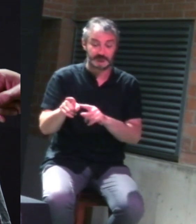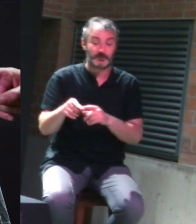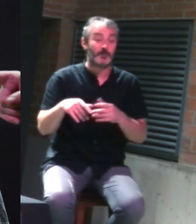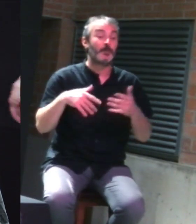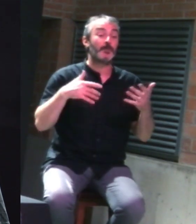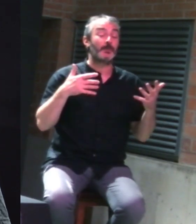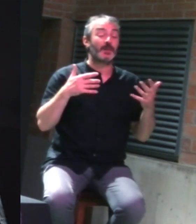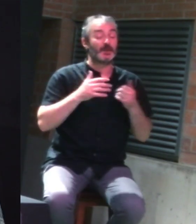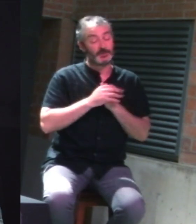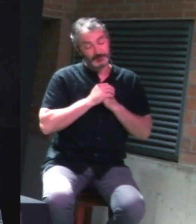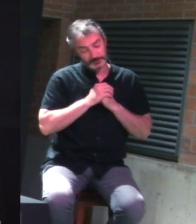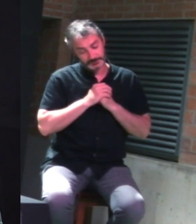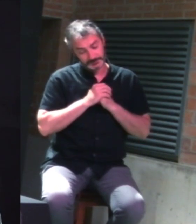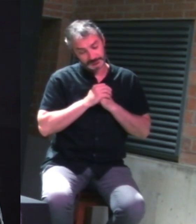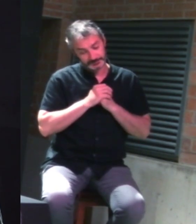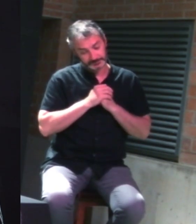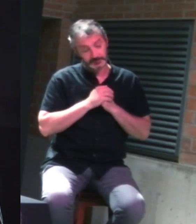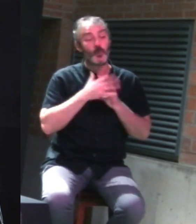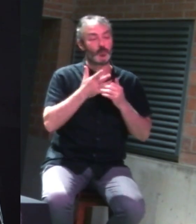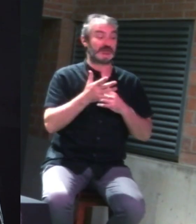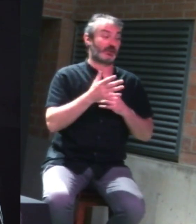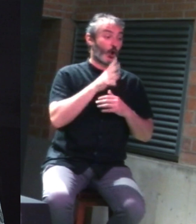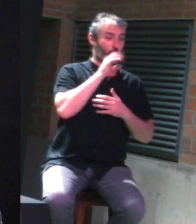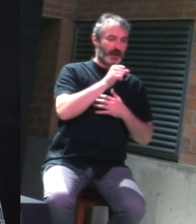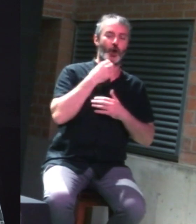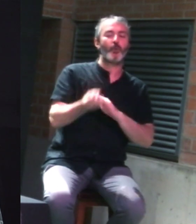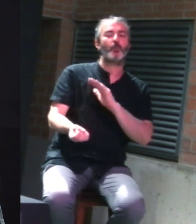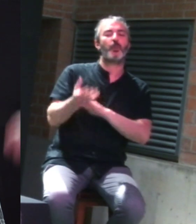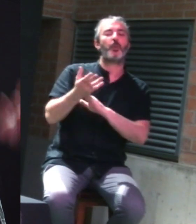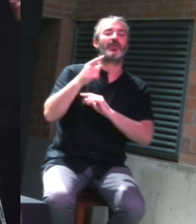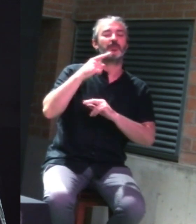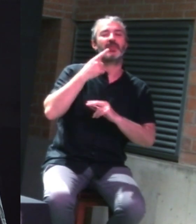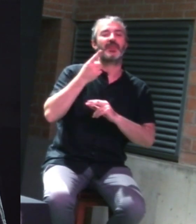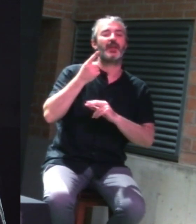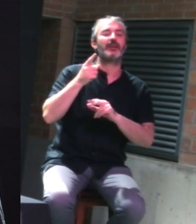construyeron, desde esos mecanismos culturales, se construyeron